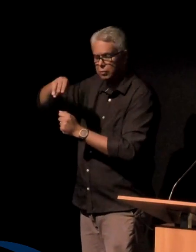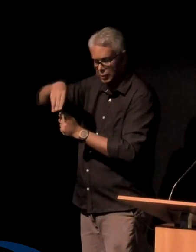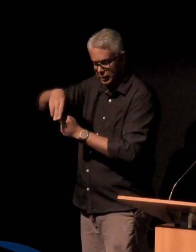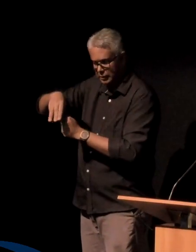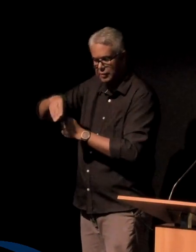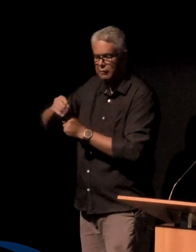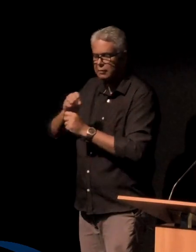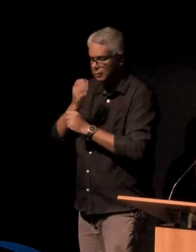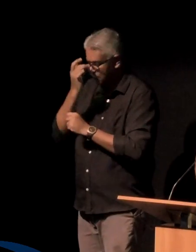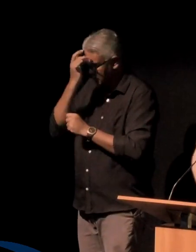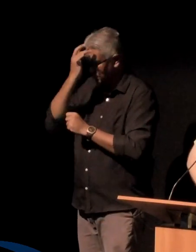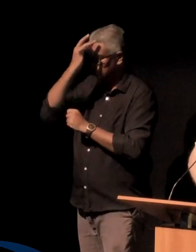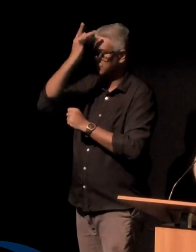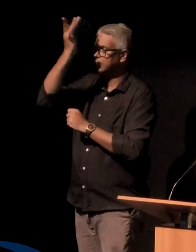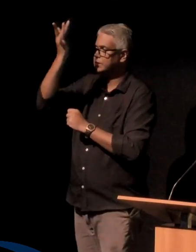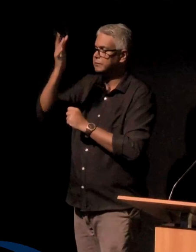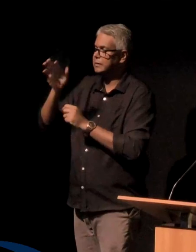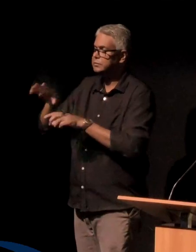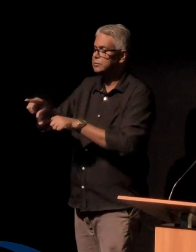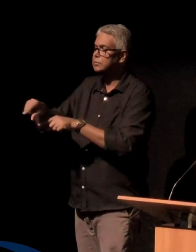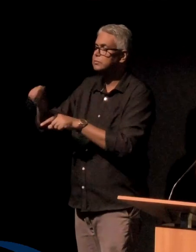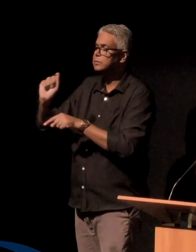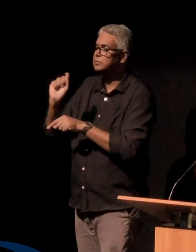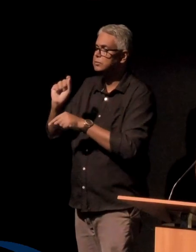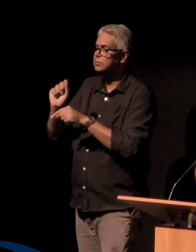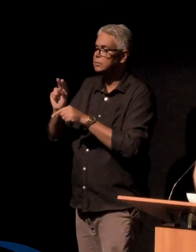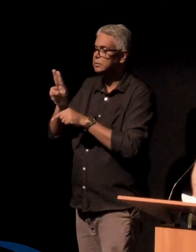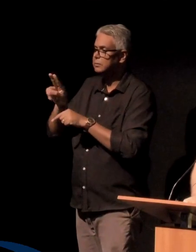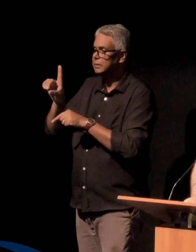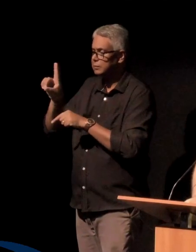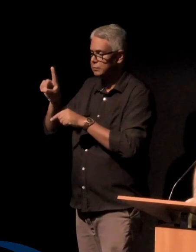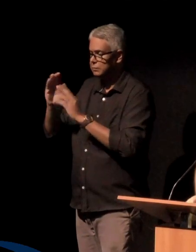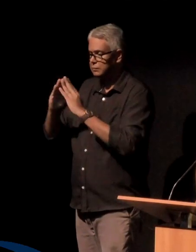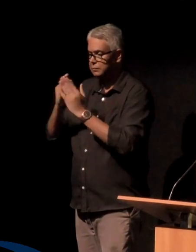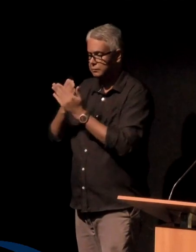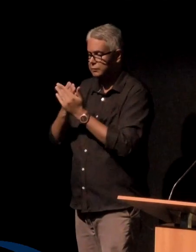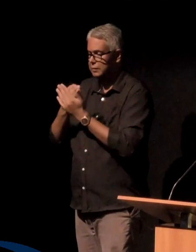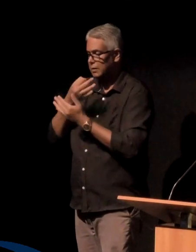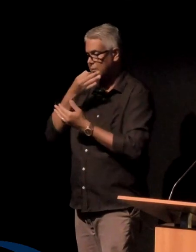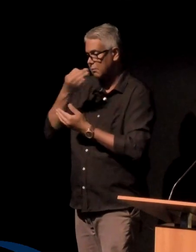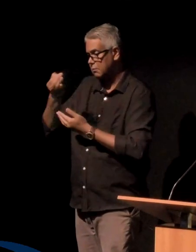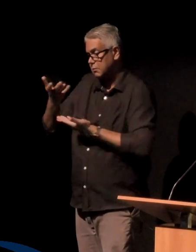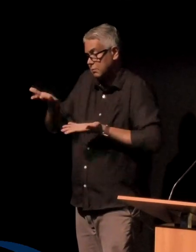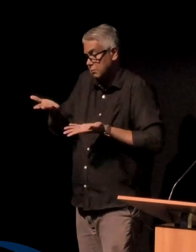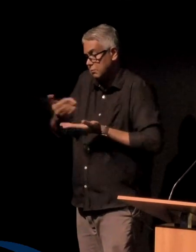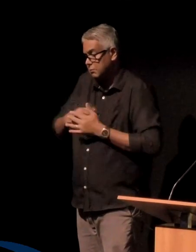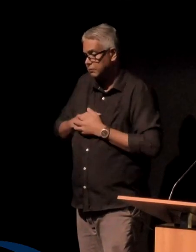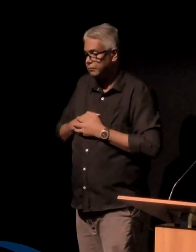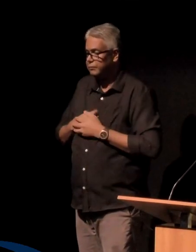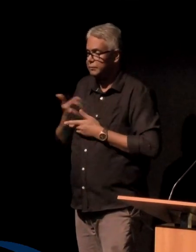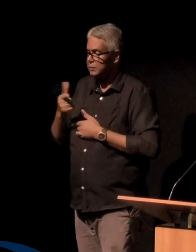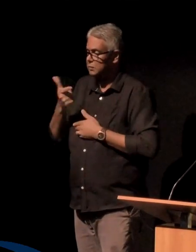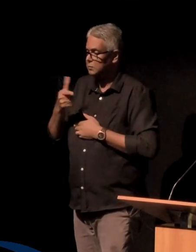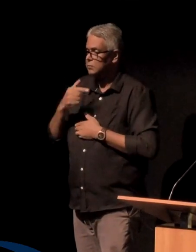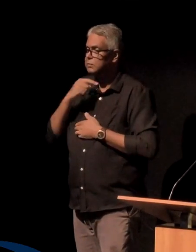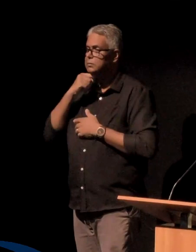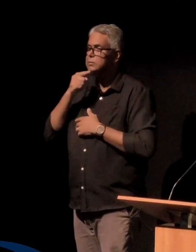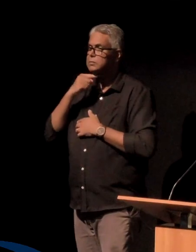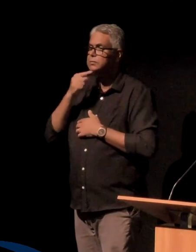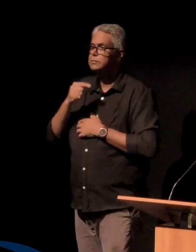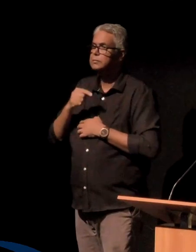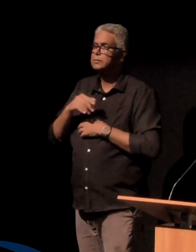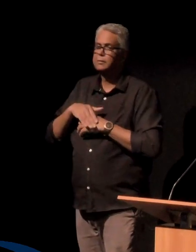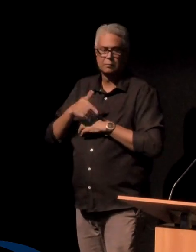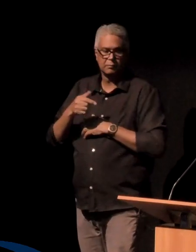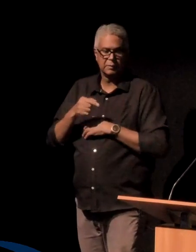escolhida pela comunidade escolar né se é isso a minha opinião é essa sem sombra de dúvidas tem mais alguém